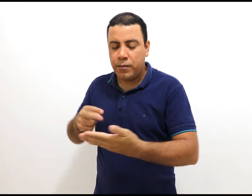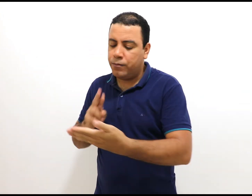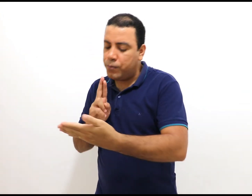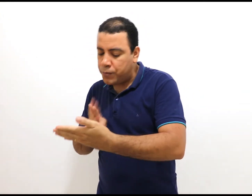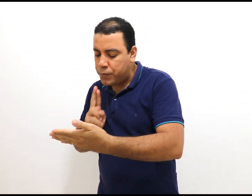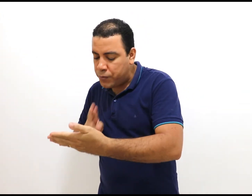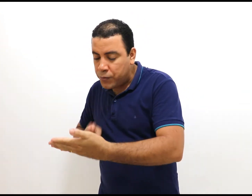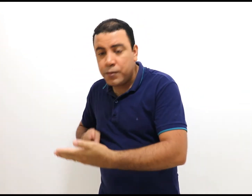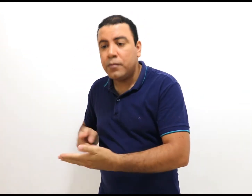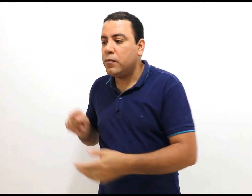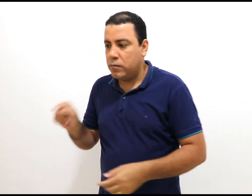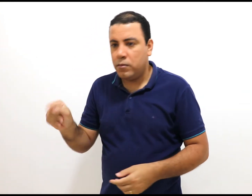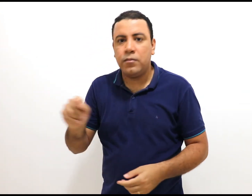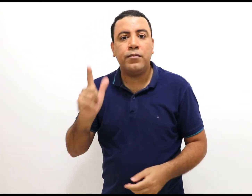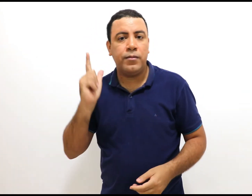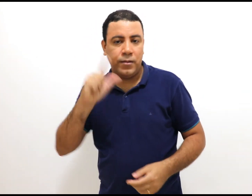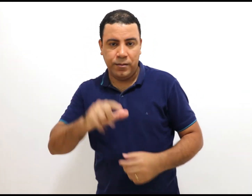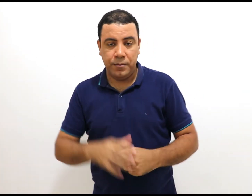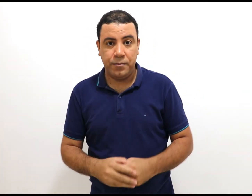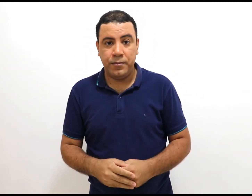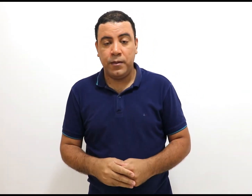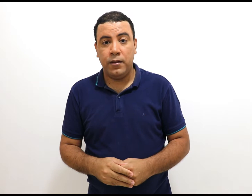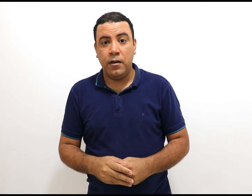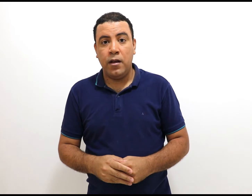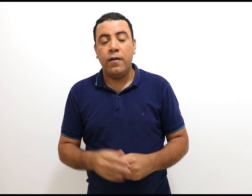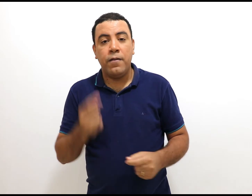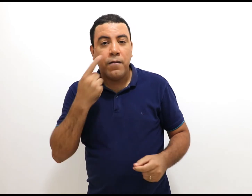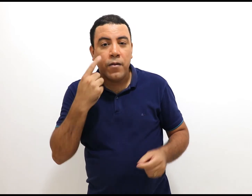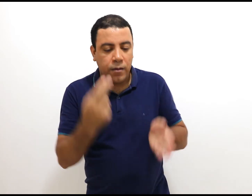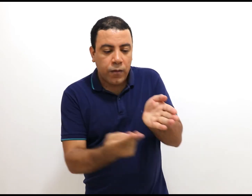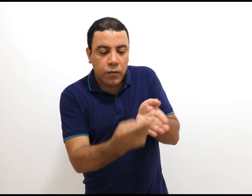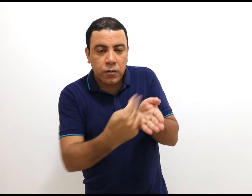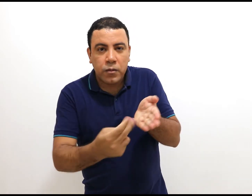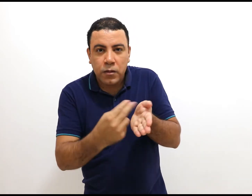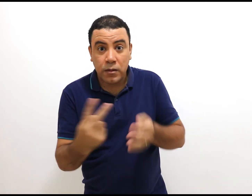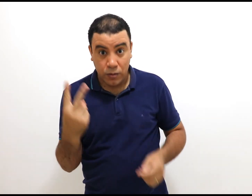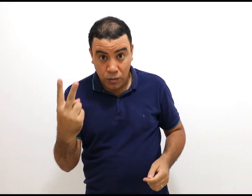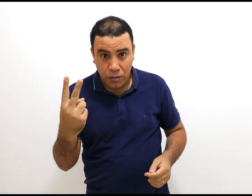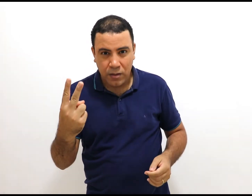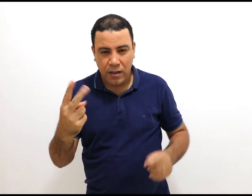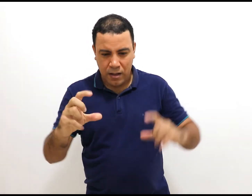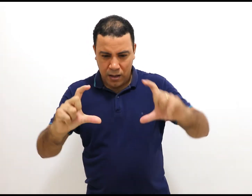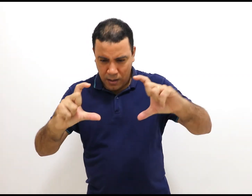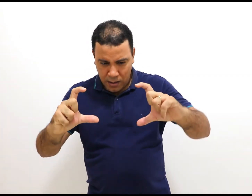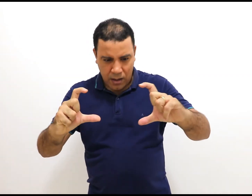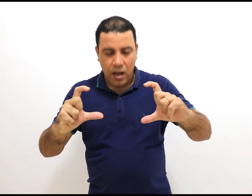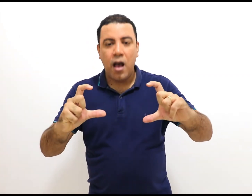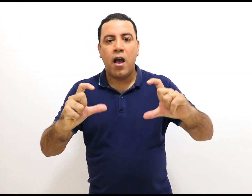A figura 2 apresenta visualmente um recorte estrutural dessa atividade.